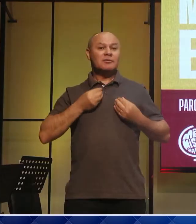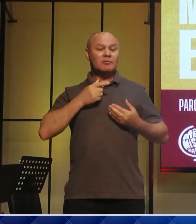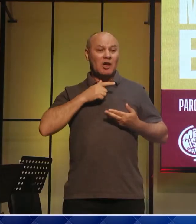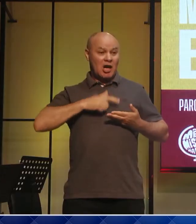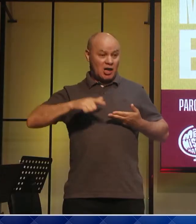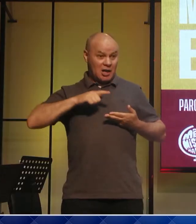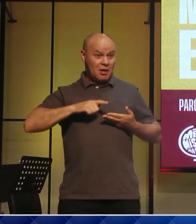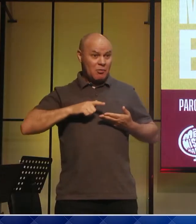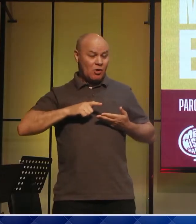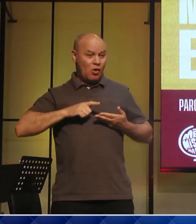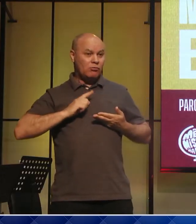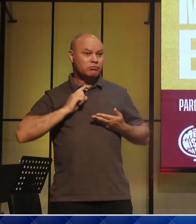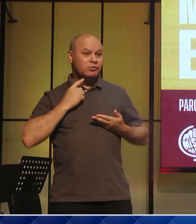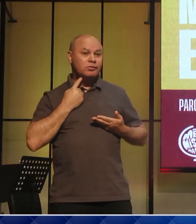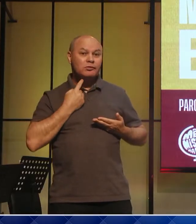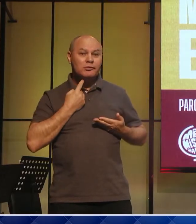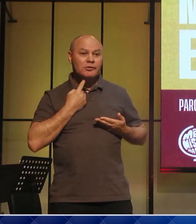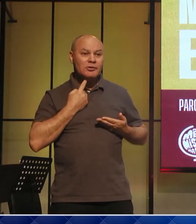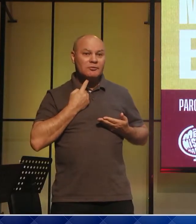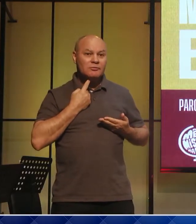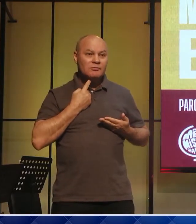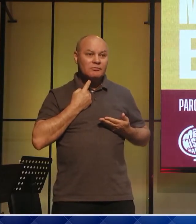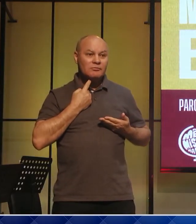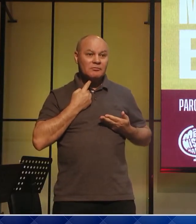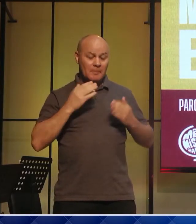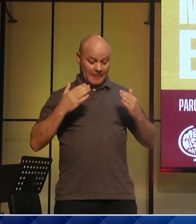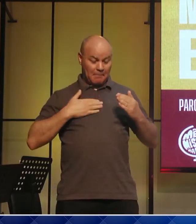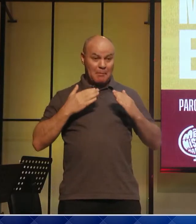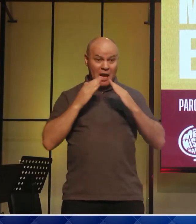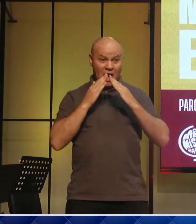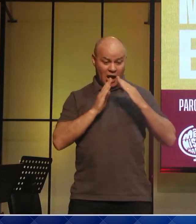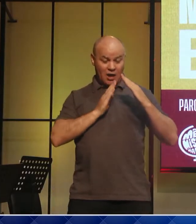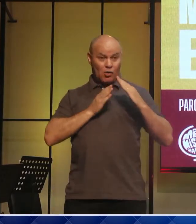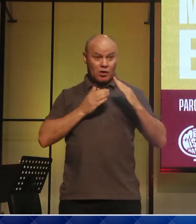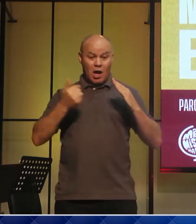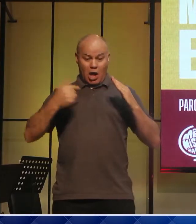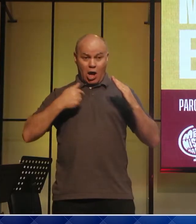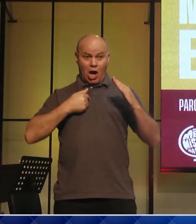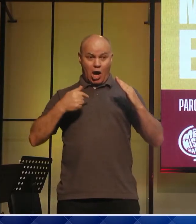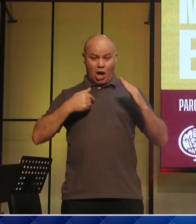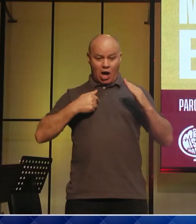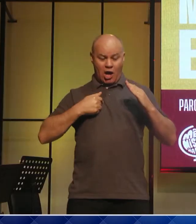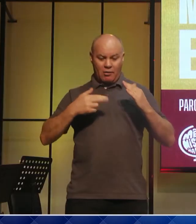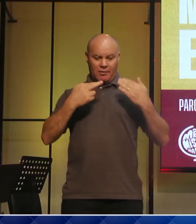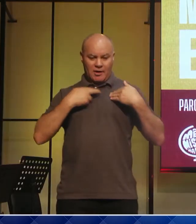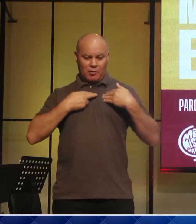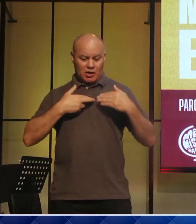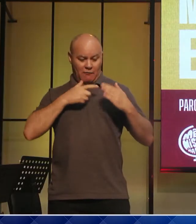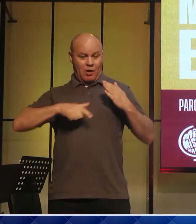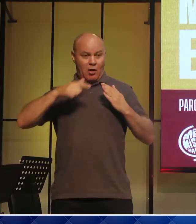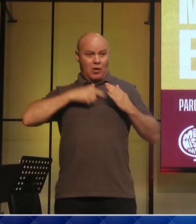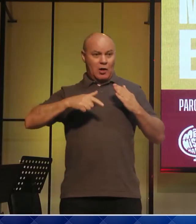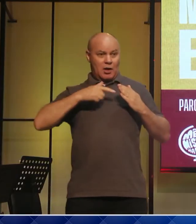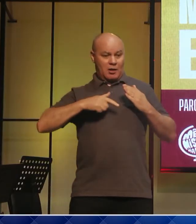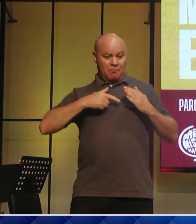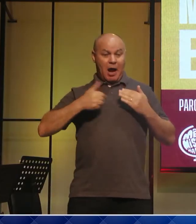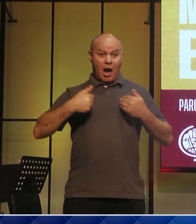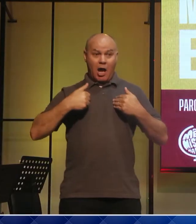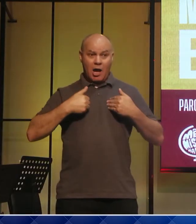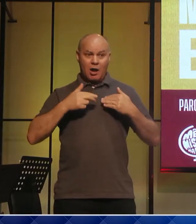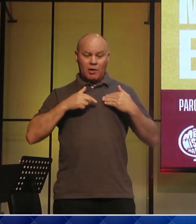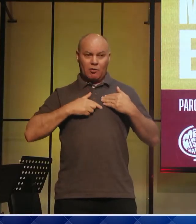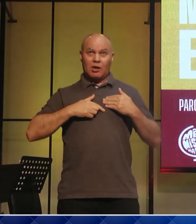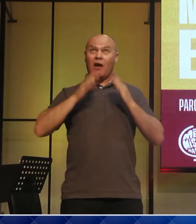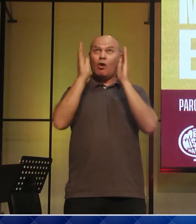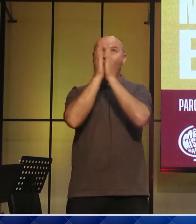Porque eu sou o meu grande inimigo. Alguém me disse: pastor, você não gosta de fulano? Eu falei: não. Eu gosto.